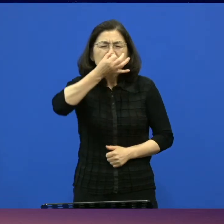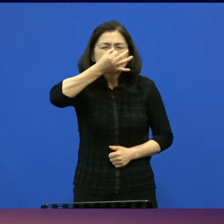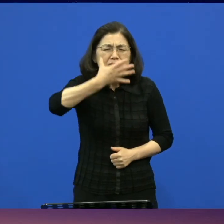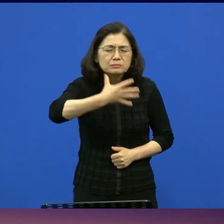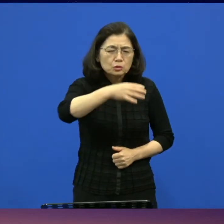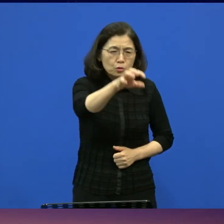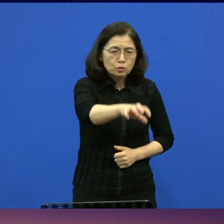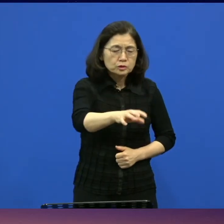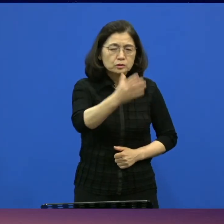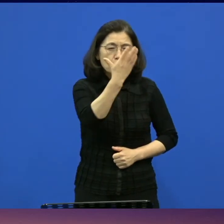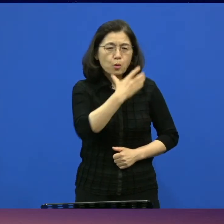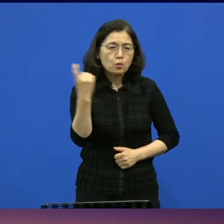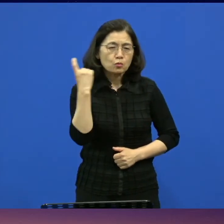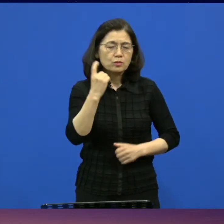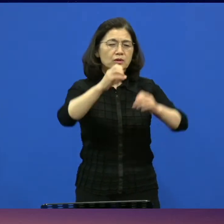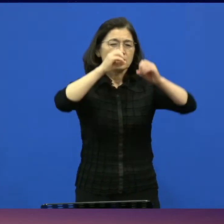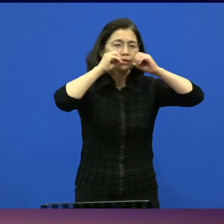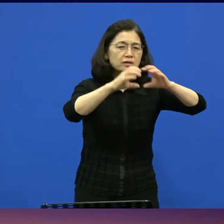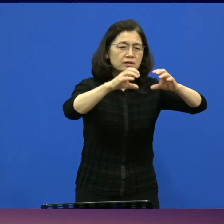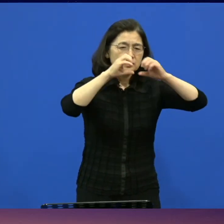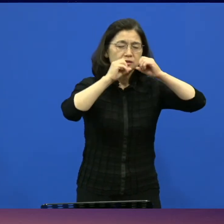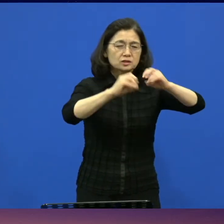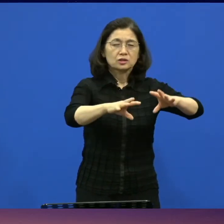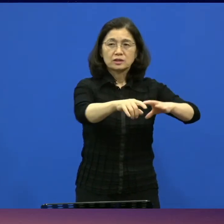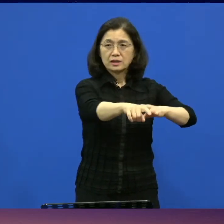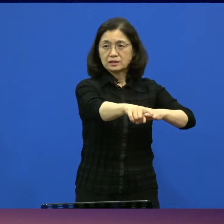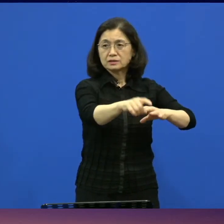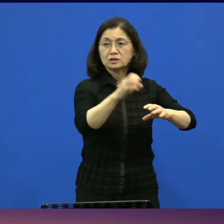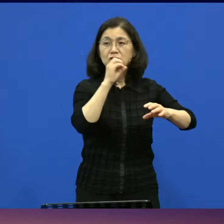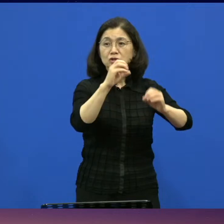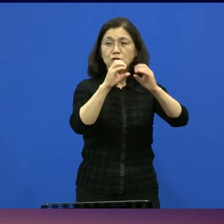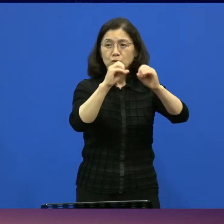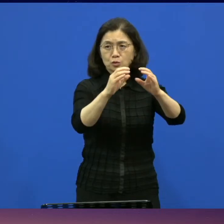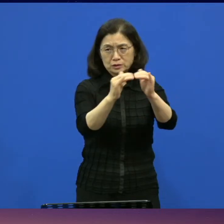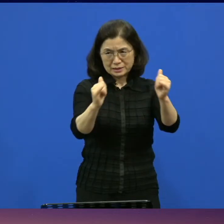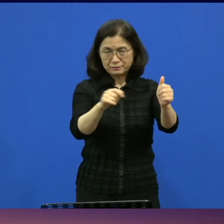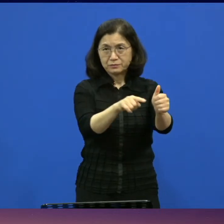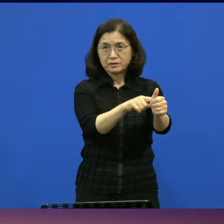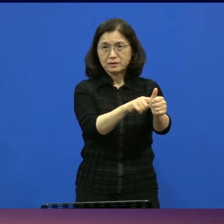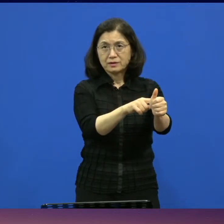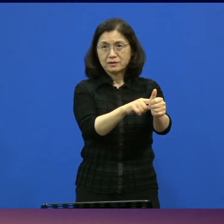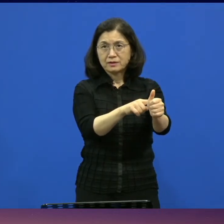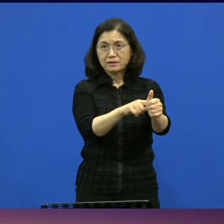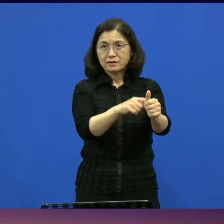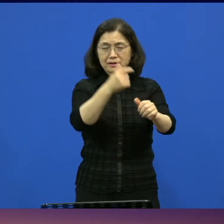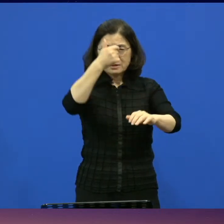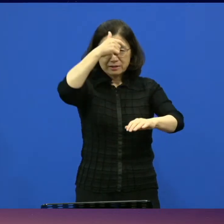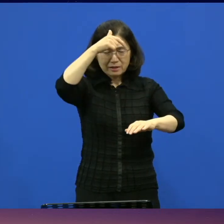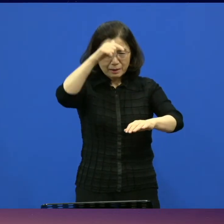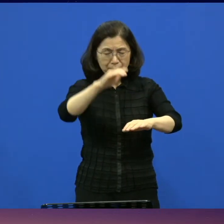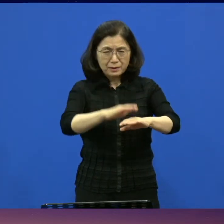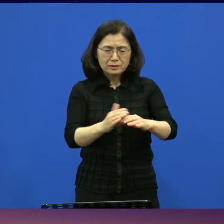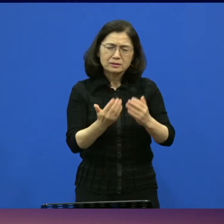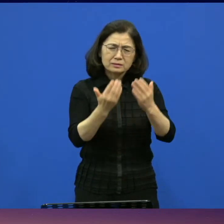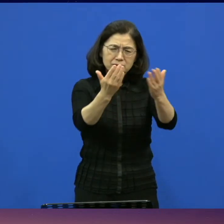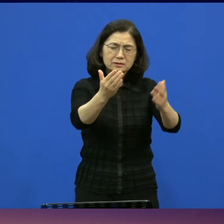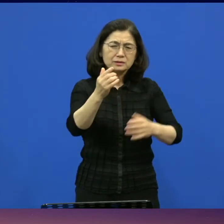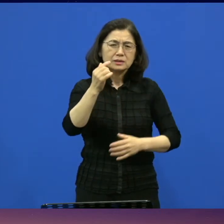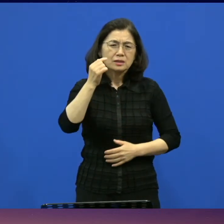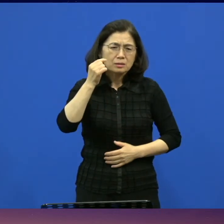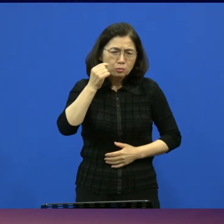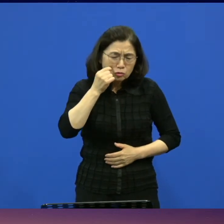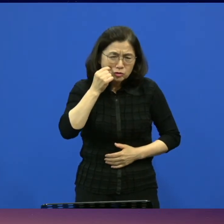전하다가 예배도 온전히 드리지 못하고 예배를 제대로 예배답게 드리지 못하는